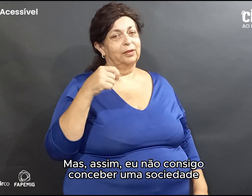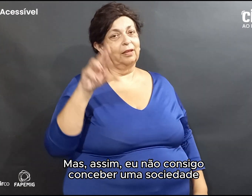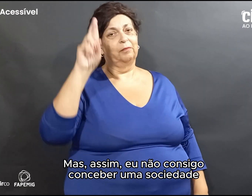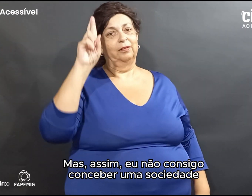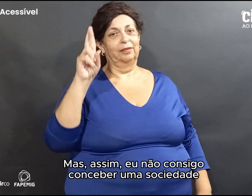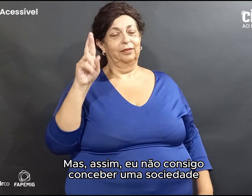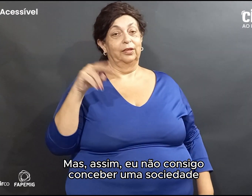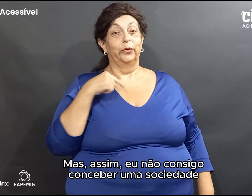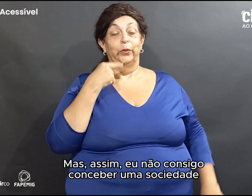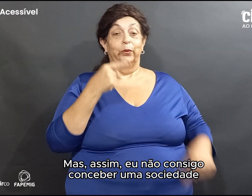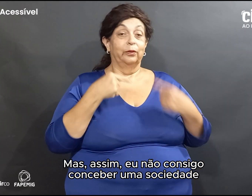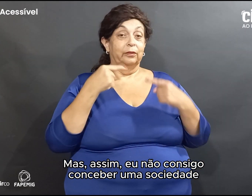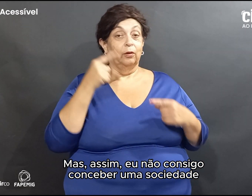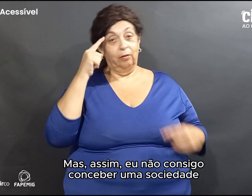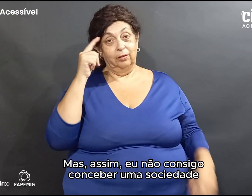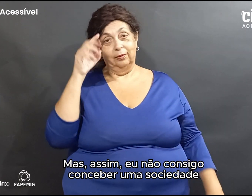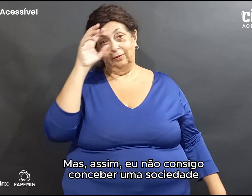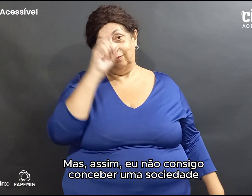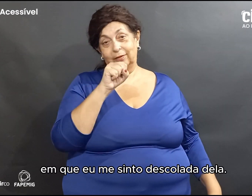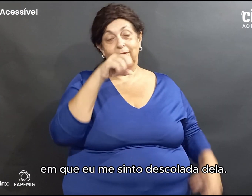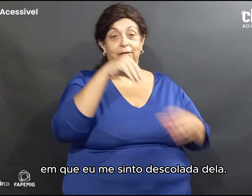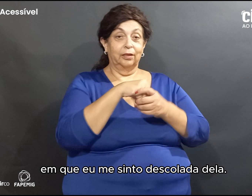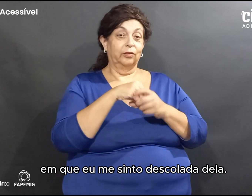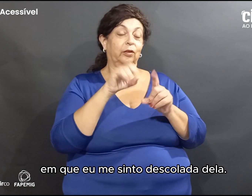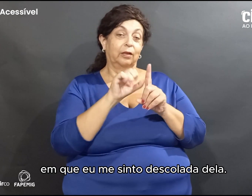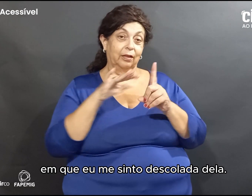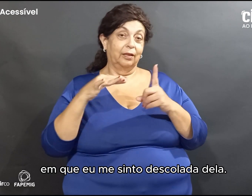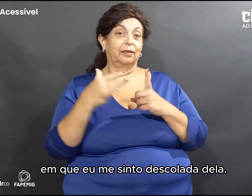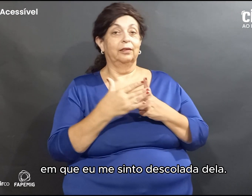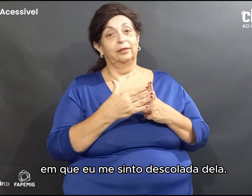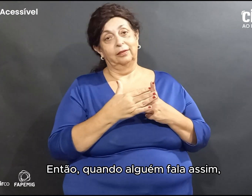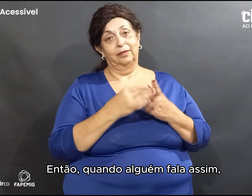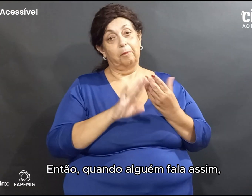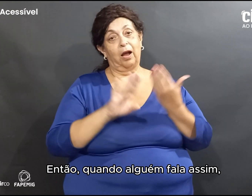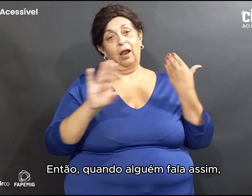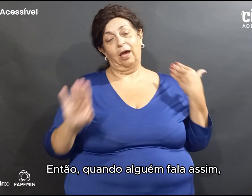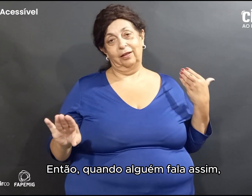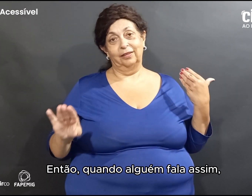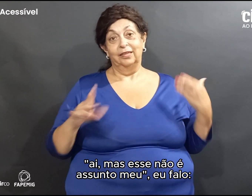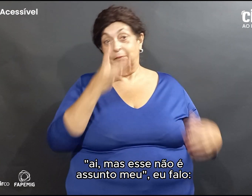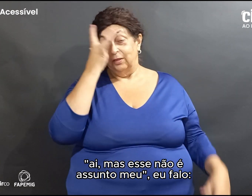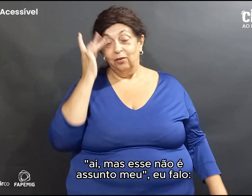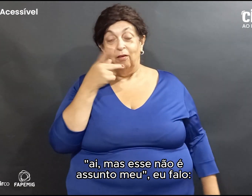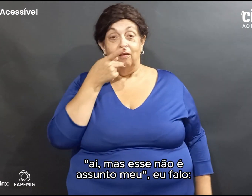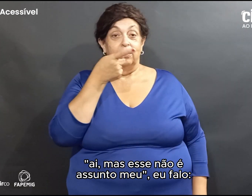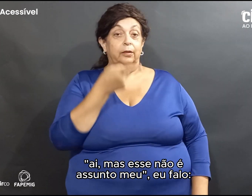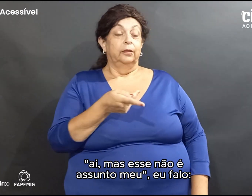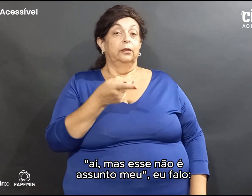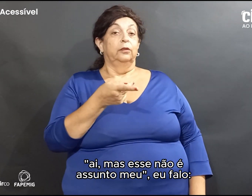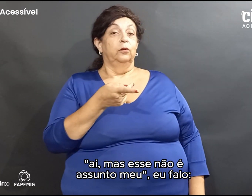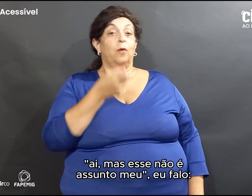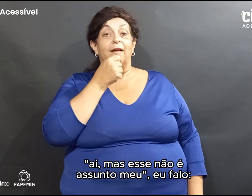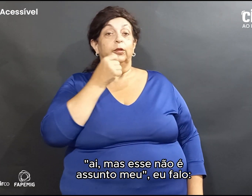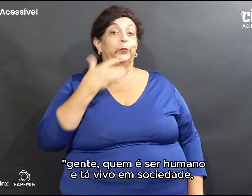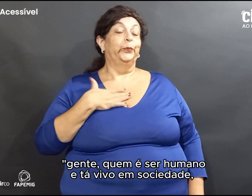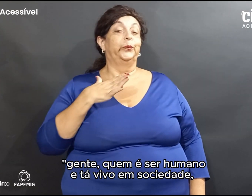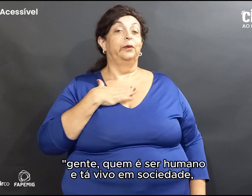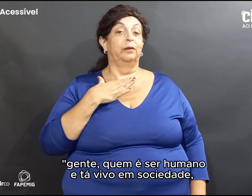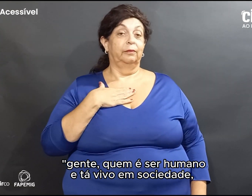consigo conceber uma sociedade em que eu me sinto descolada dela. Então, quando alguém fala assim, mas esse não é assunto meu, eu falo, gente, quem é